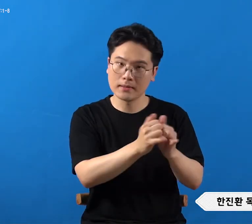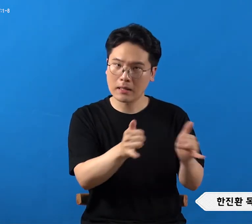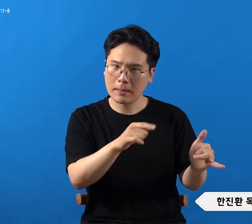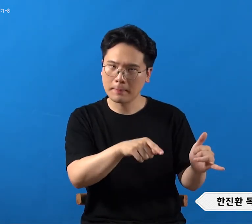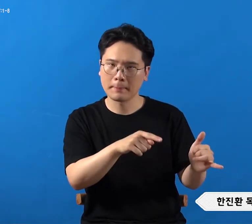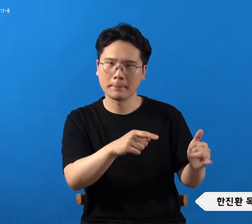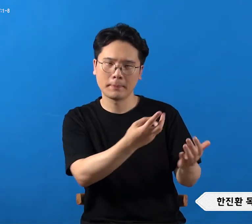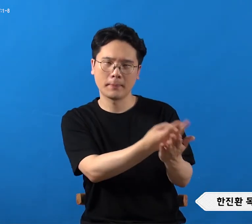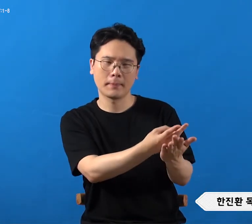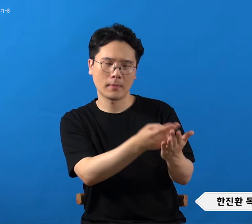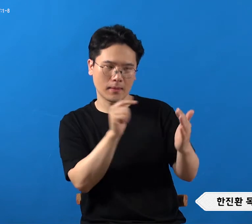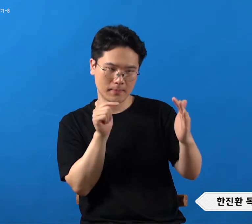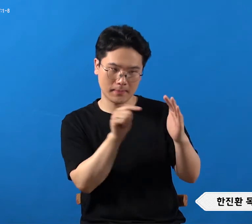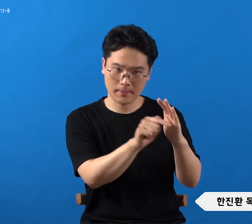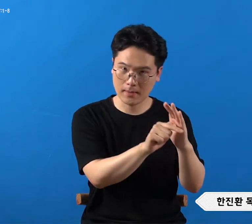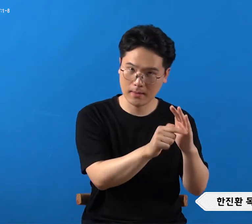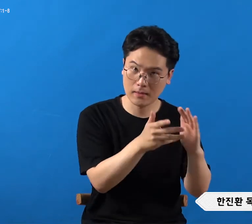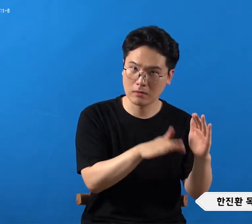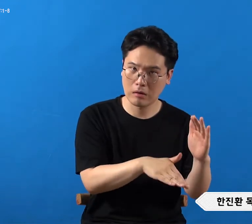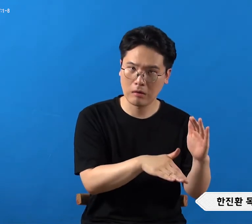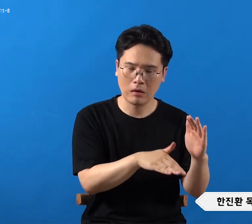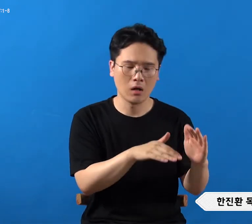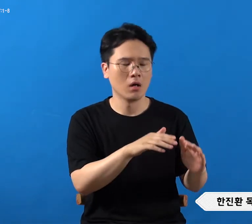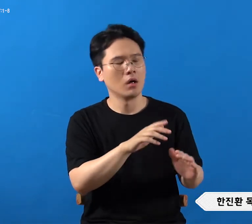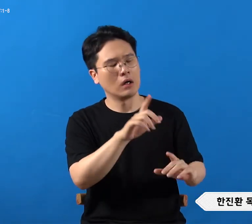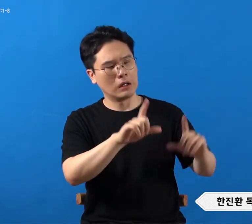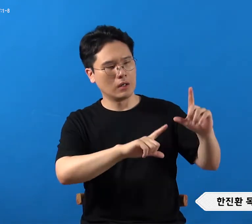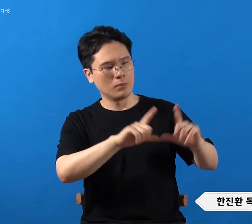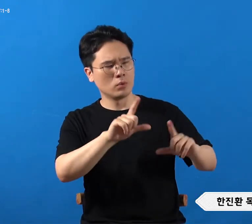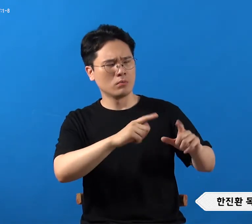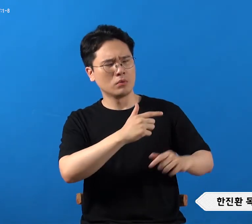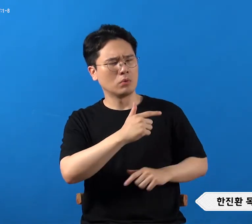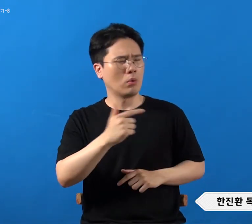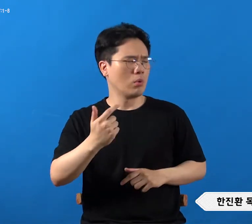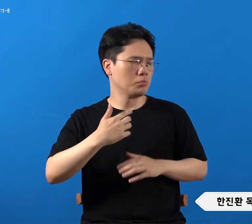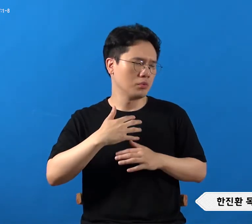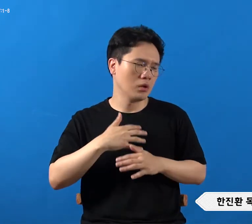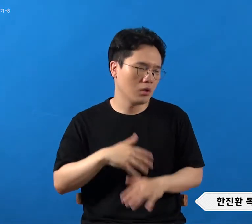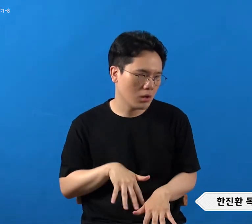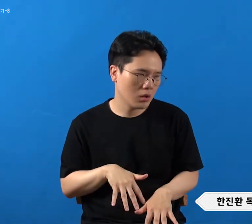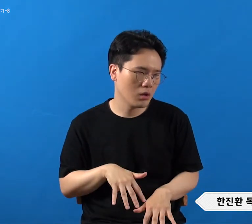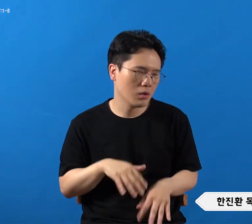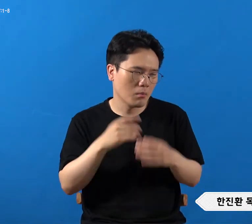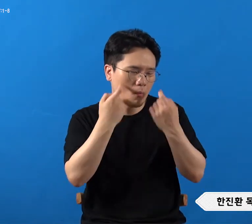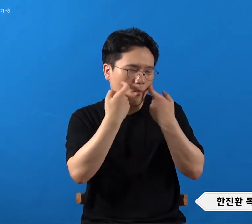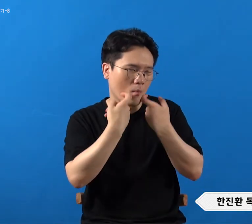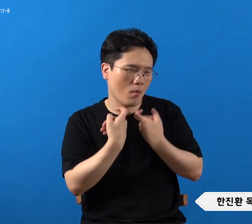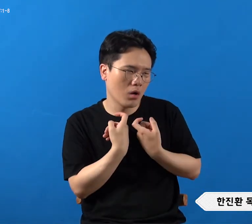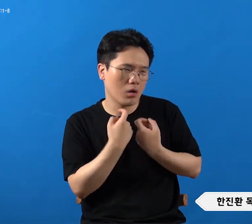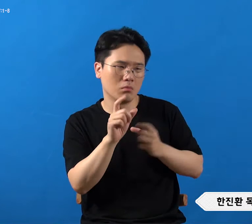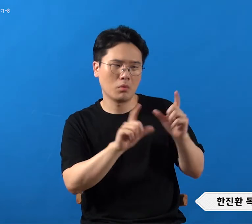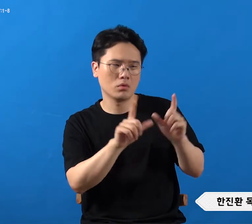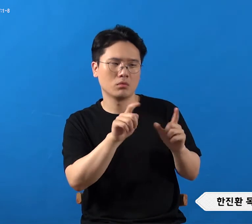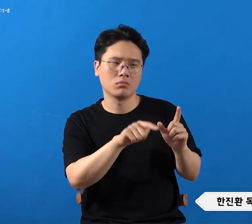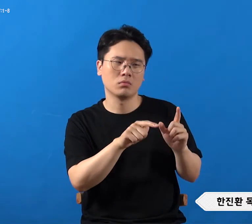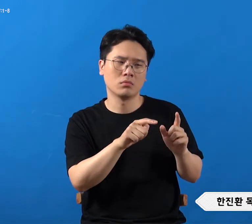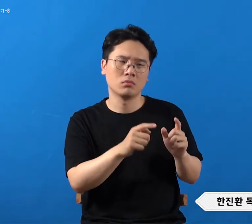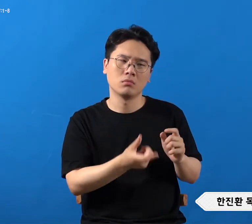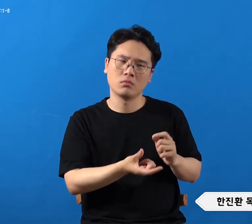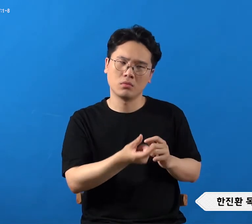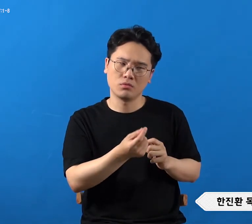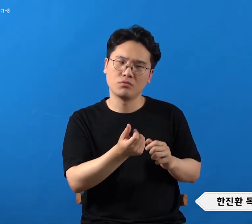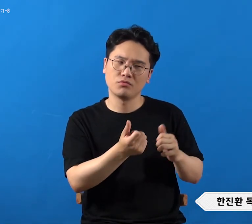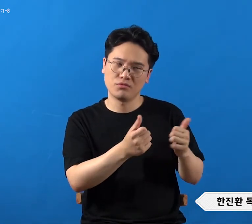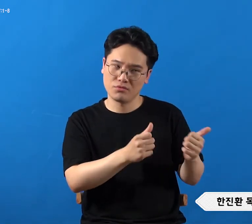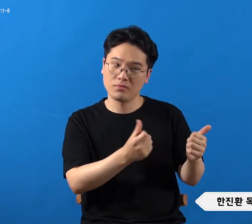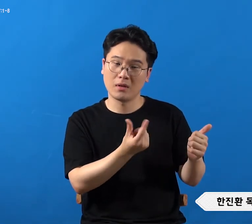보니까 보기도 너무 쇠약해가지고 진짜 얼마 더 버티지 못하실 것 같습니다. 그런데 같이